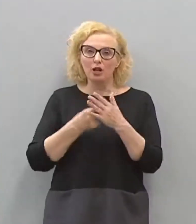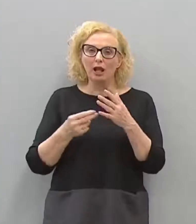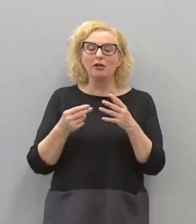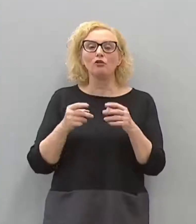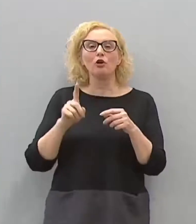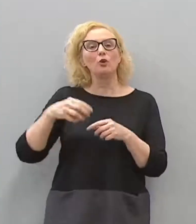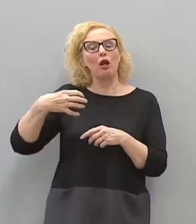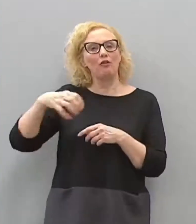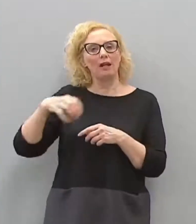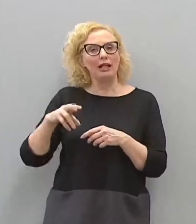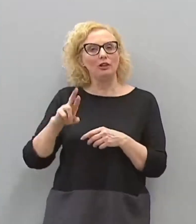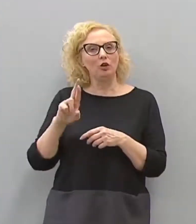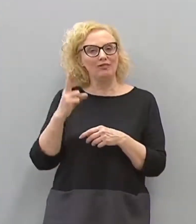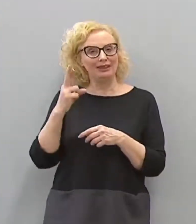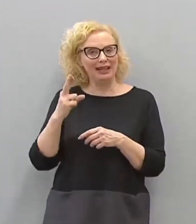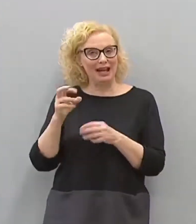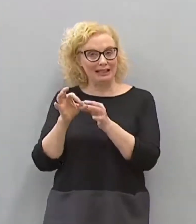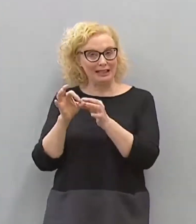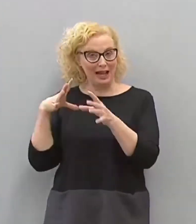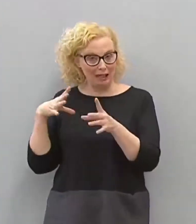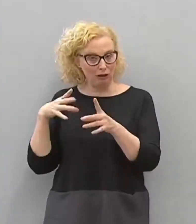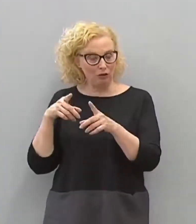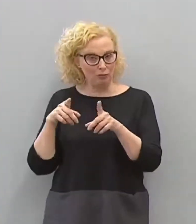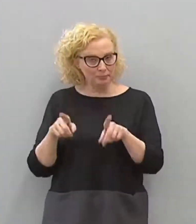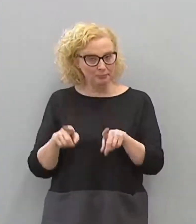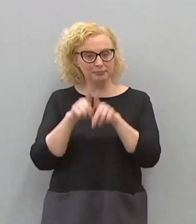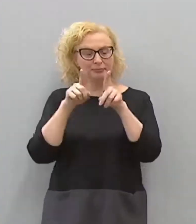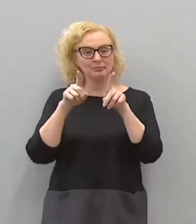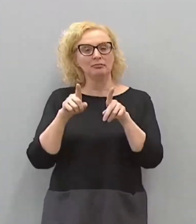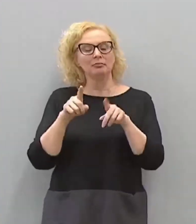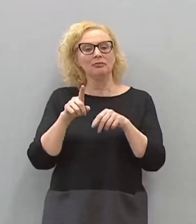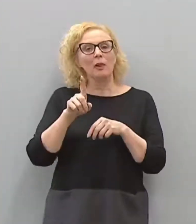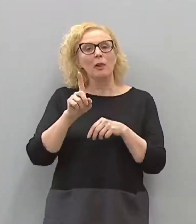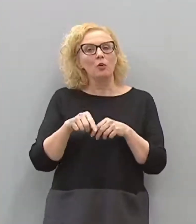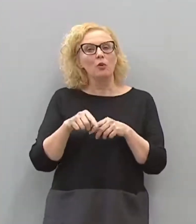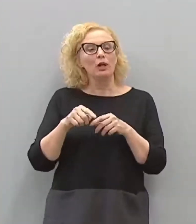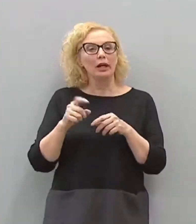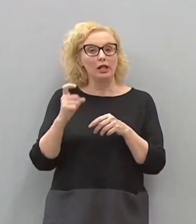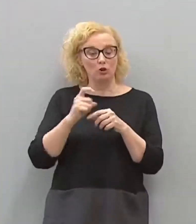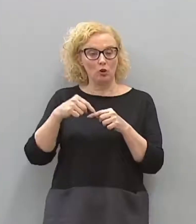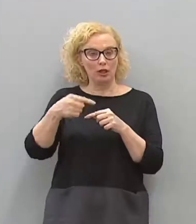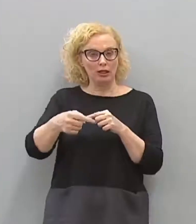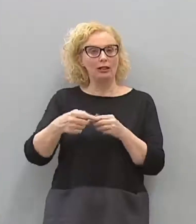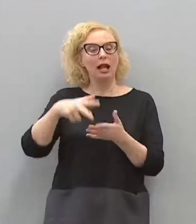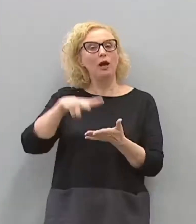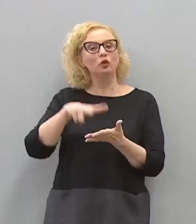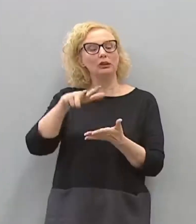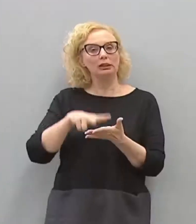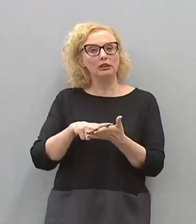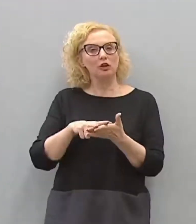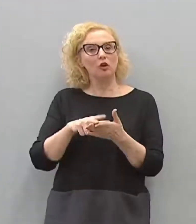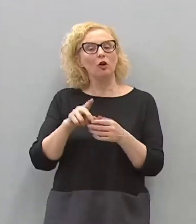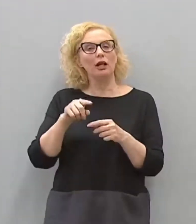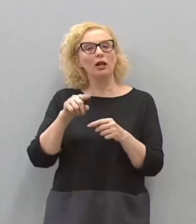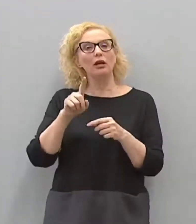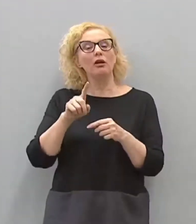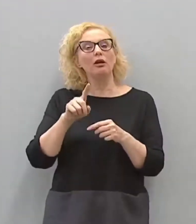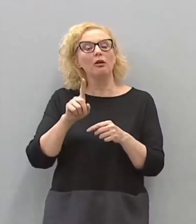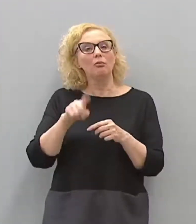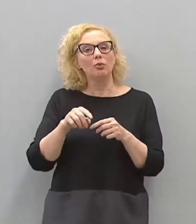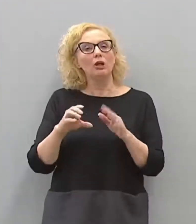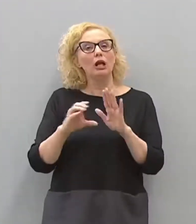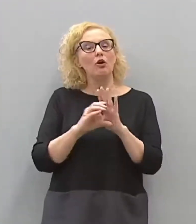riva del garda e arco e probabilmente anche nei prossimi giorni verrà anche autorizzata la copertura in ftth nei